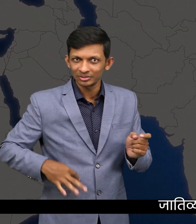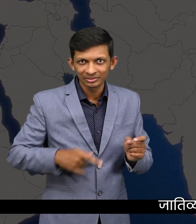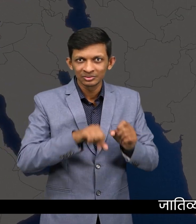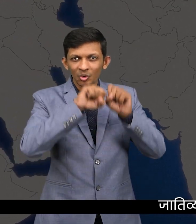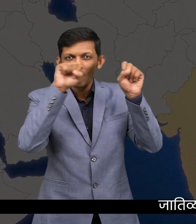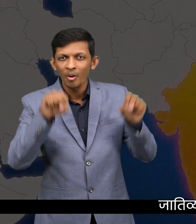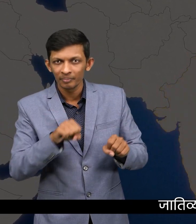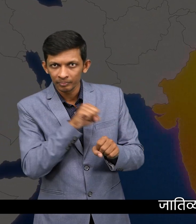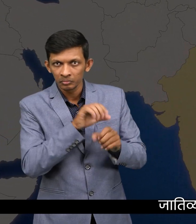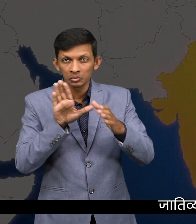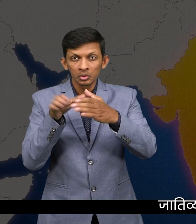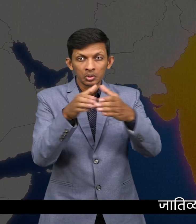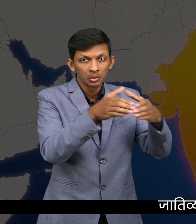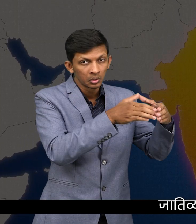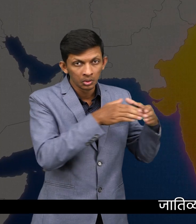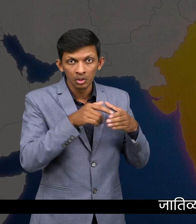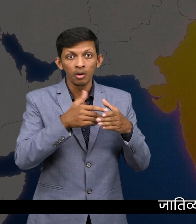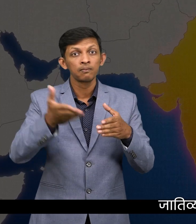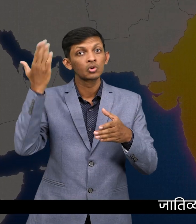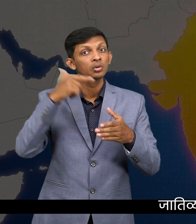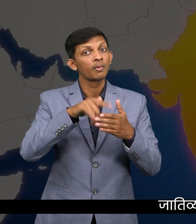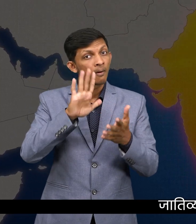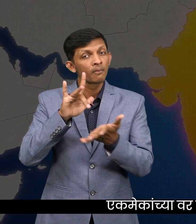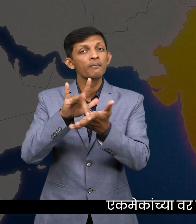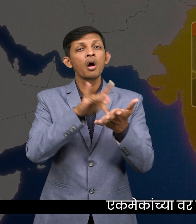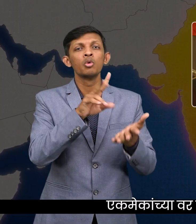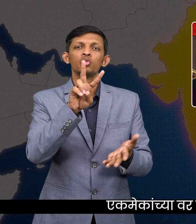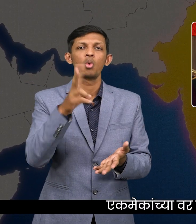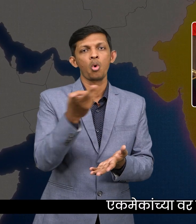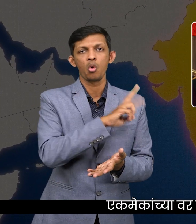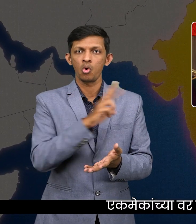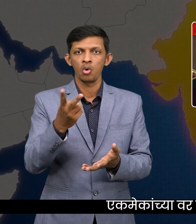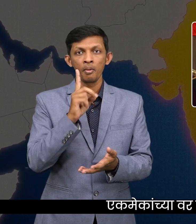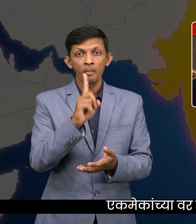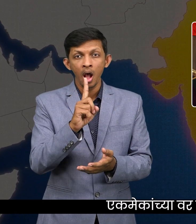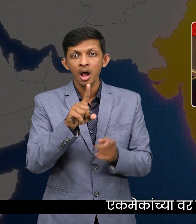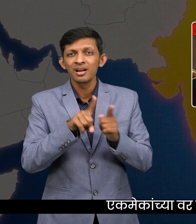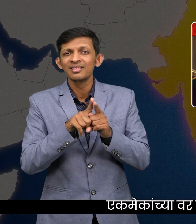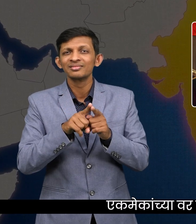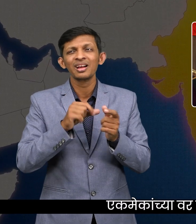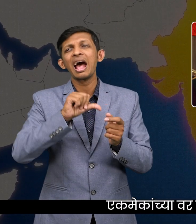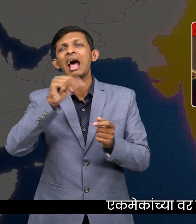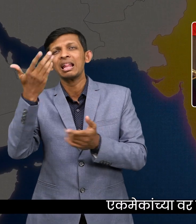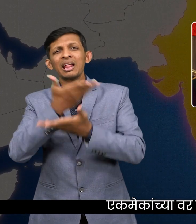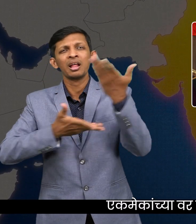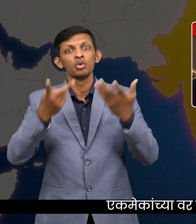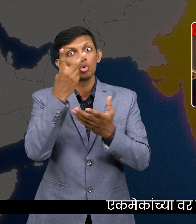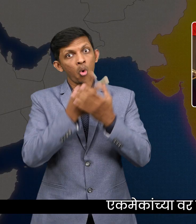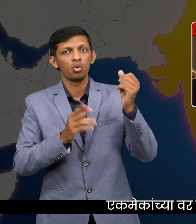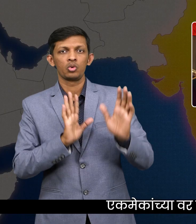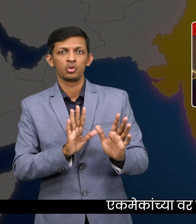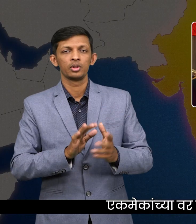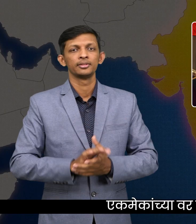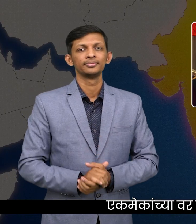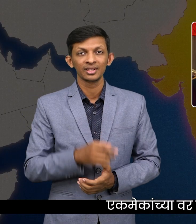जातीय व्यवस्थेत समुदाय किंवा गटांना एकमेकांच्या वर किंवा खाली स्थान दिले जात असे.